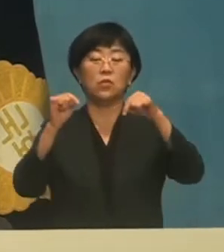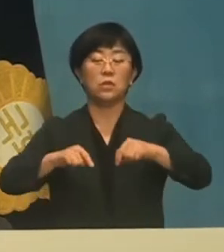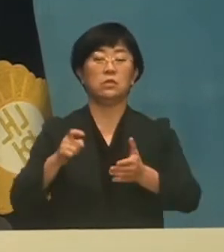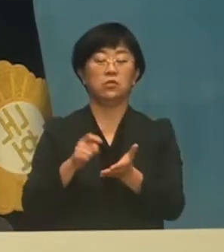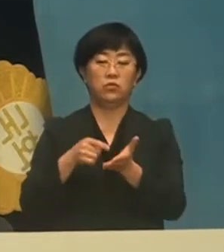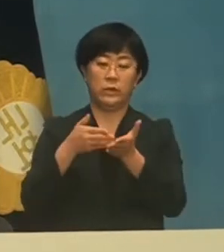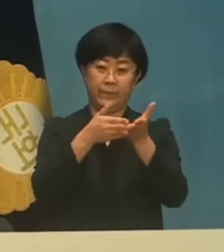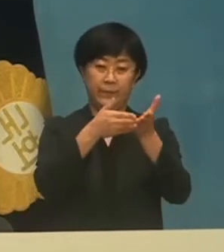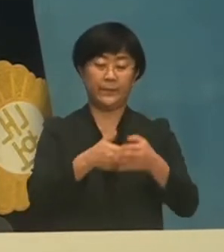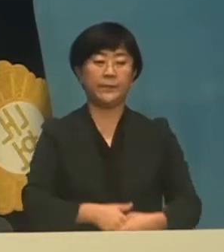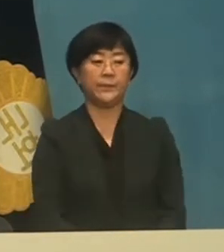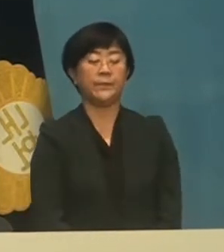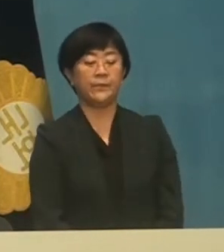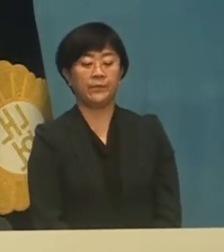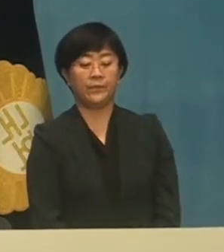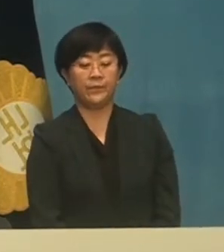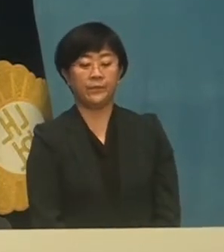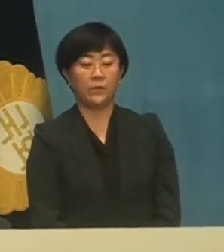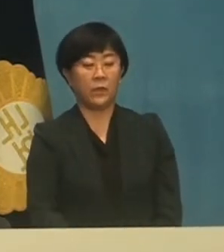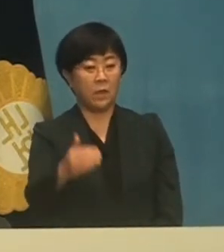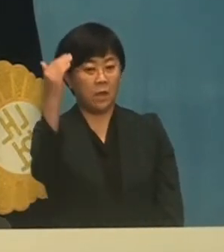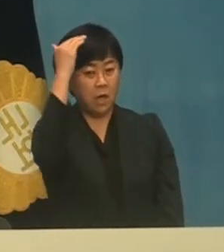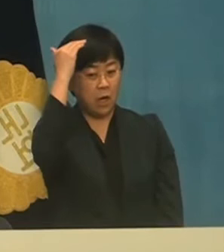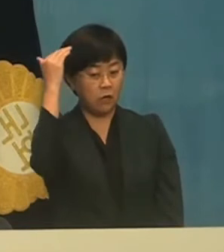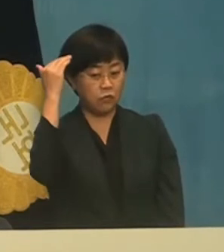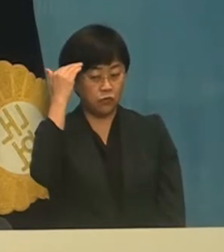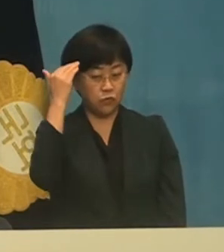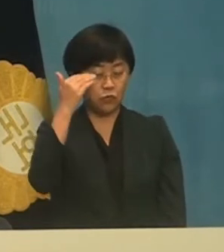촉구합니다. 우리 대한민국은